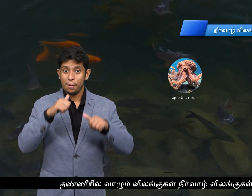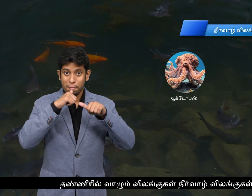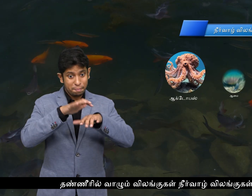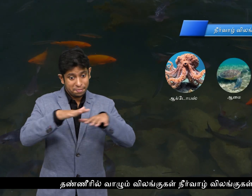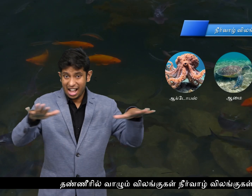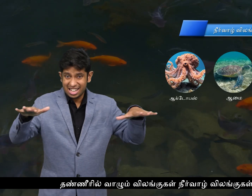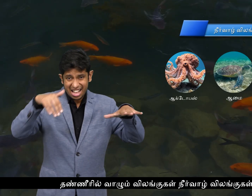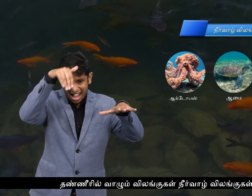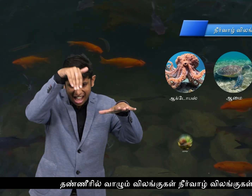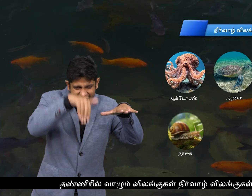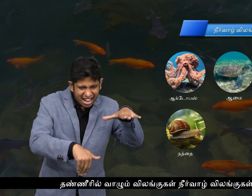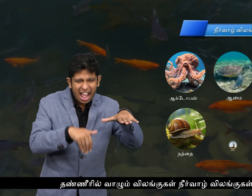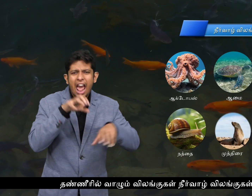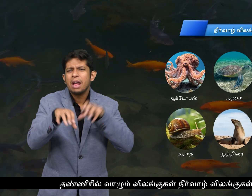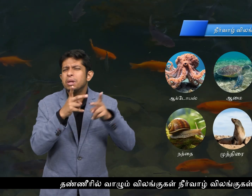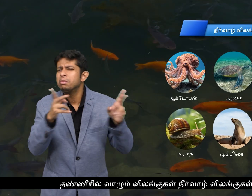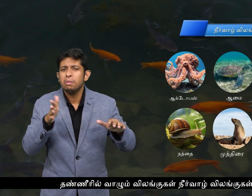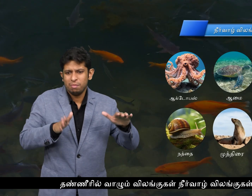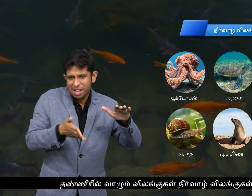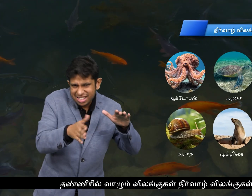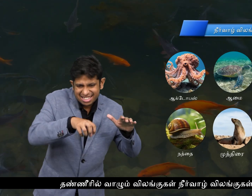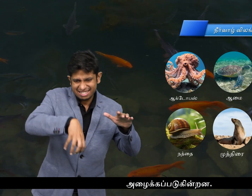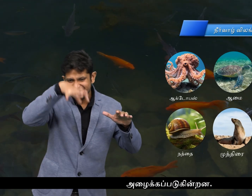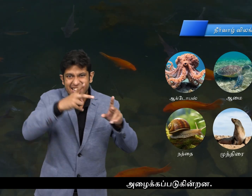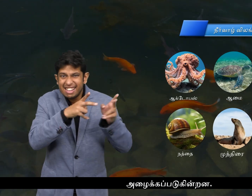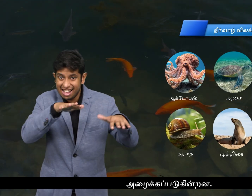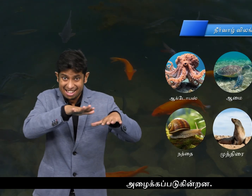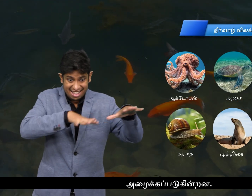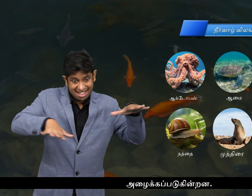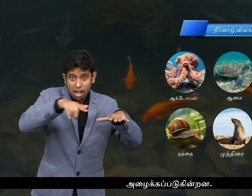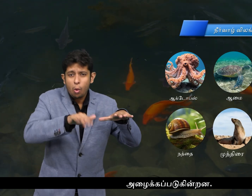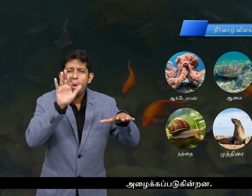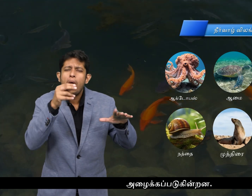தண்ணீரில் வாழும் விலங்குகள் நீர்வாழ் விலங்குகள் என்று அழைக்கப்படுகின்றன.